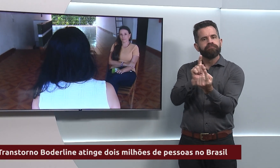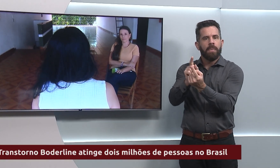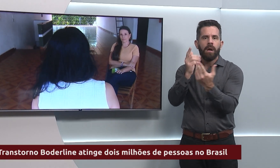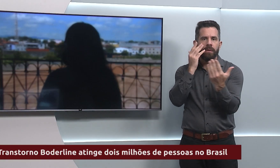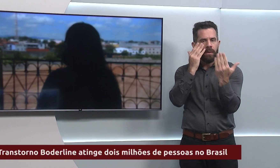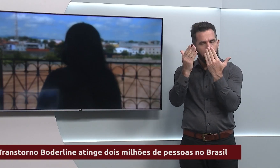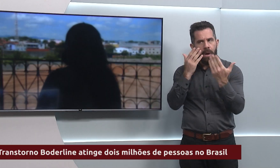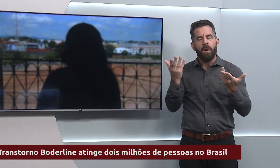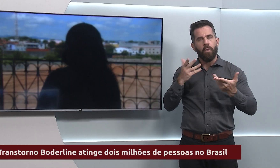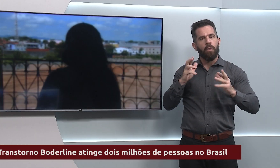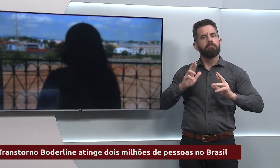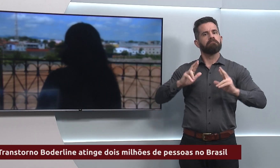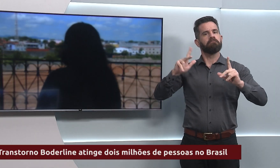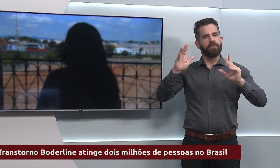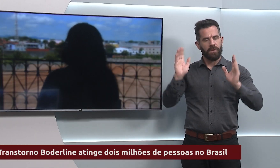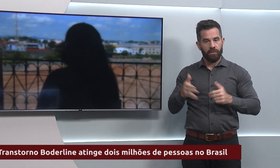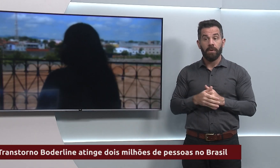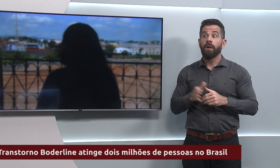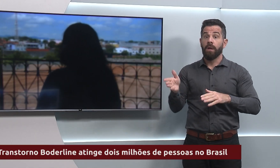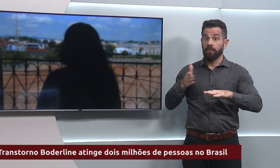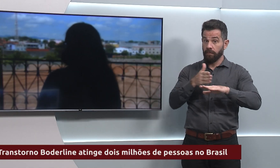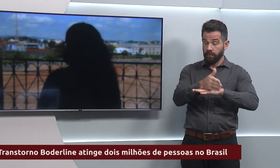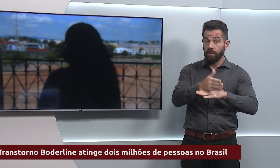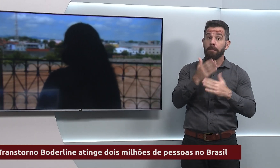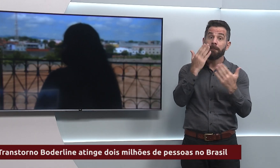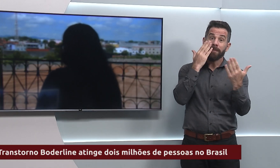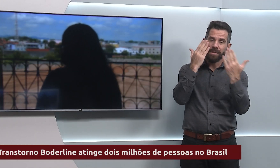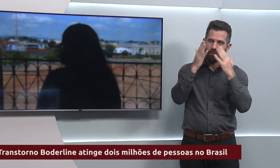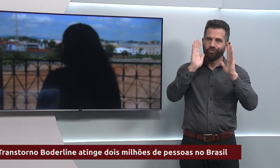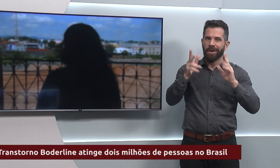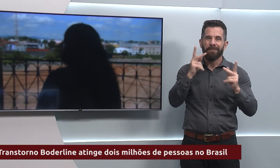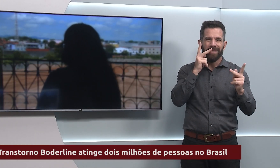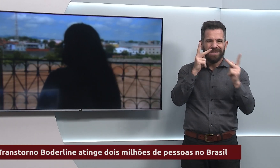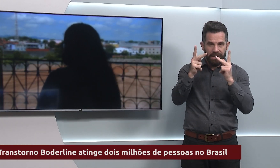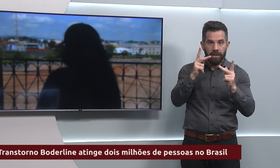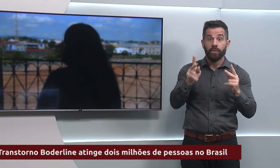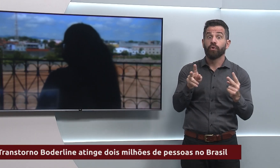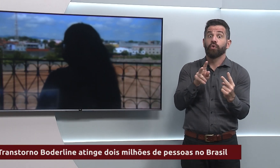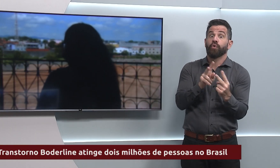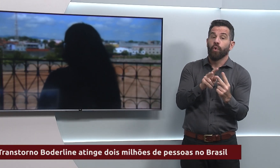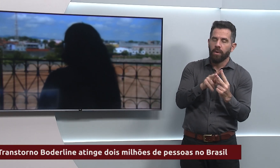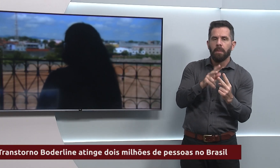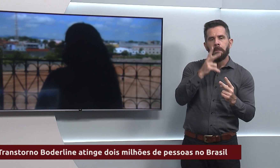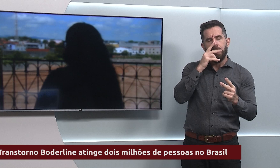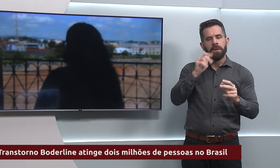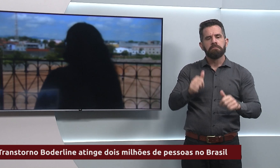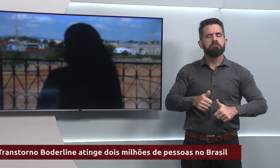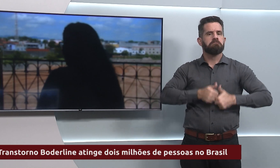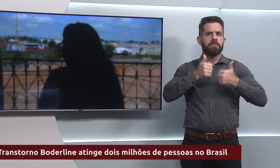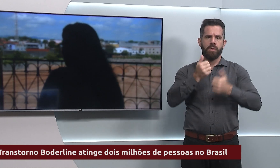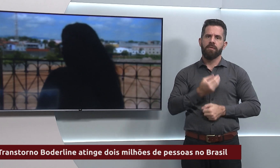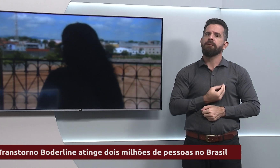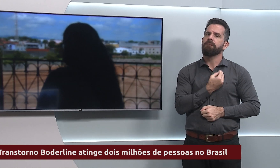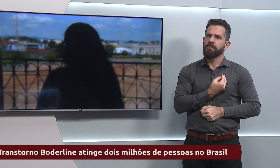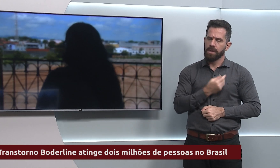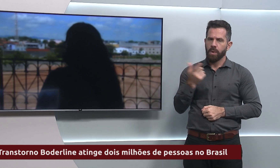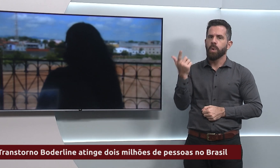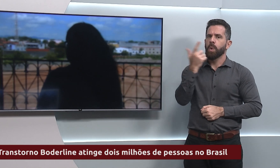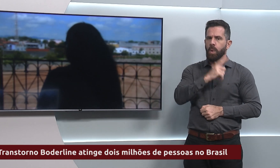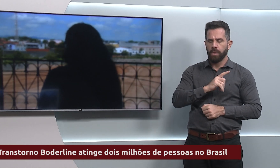Ter um acompanhamento de um psicólogo e de um psiquiatra, eu acho que é o fundamental para uma vida melhor, né? Para você se curar